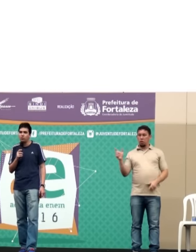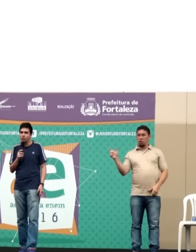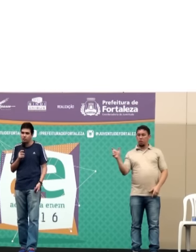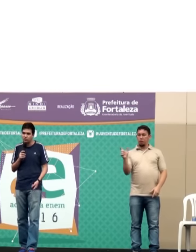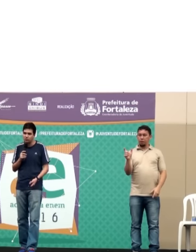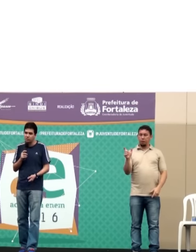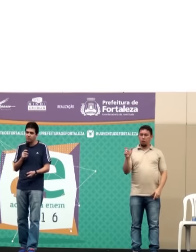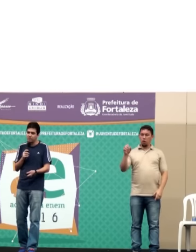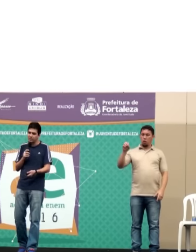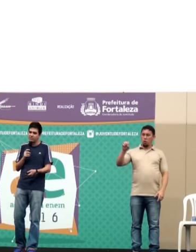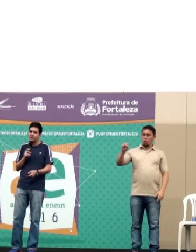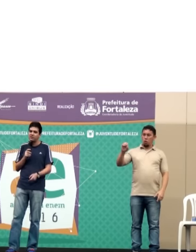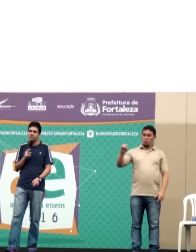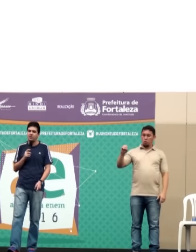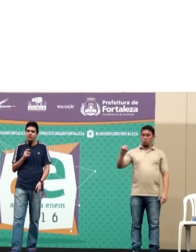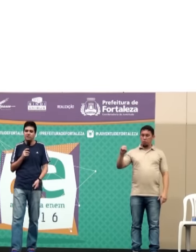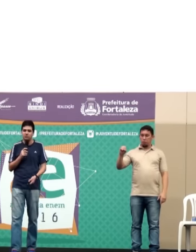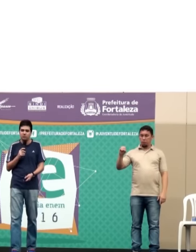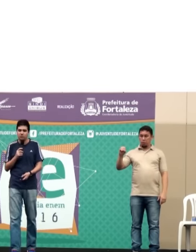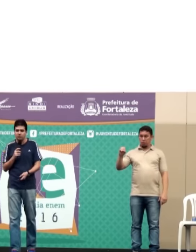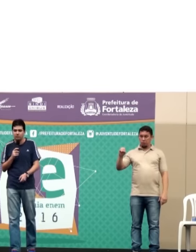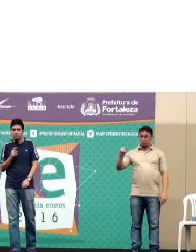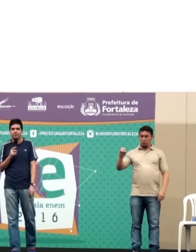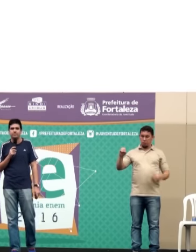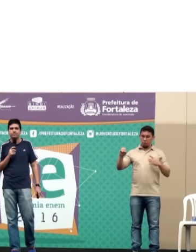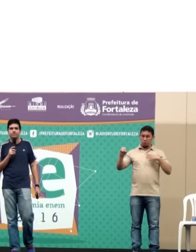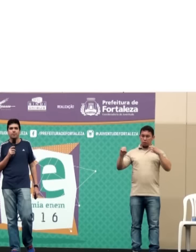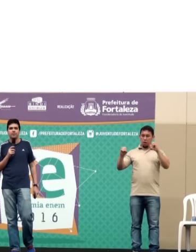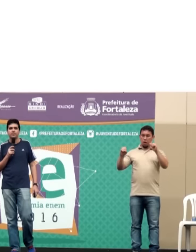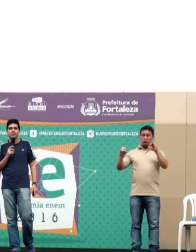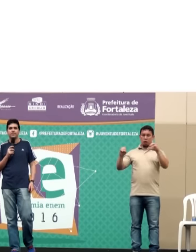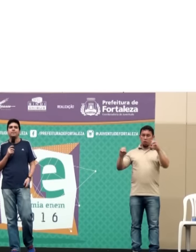Sufixo oso. Então, esse ácido ele é o ácido cloroso.